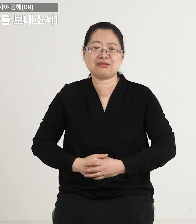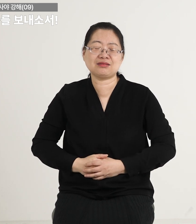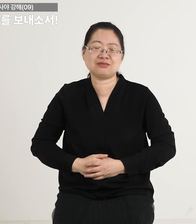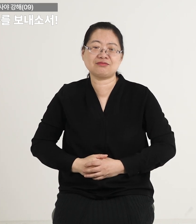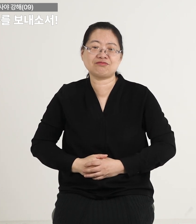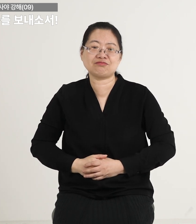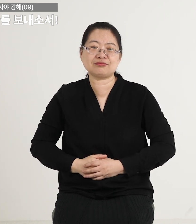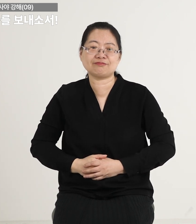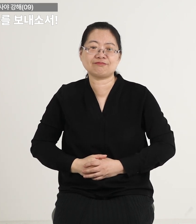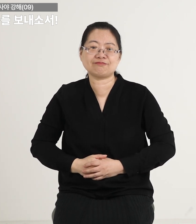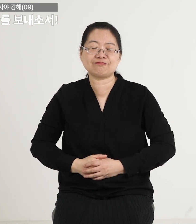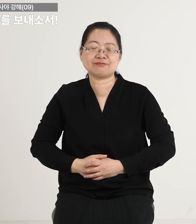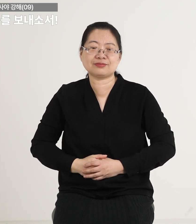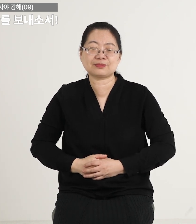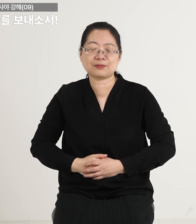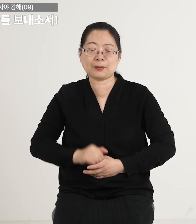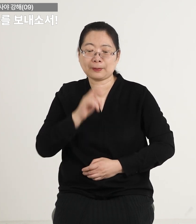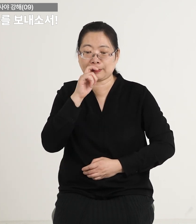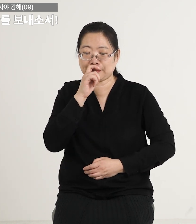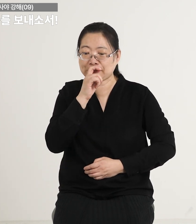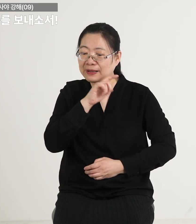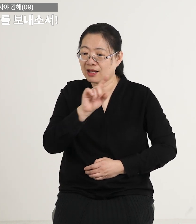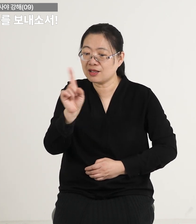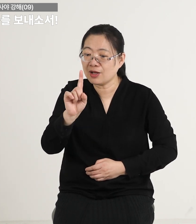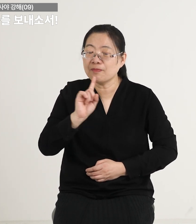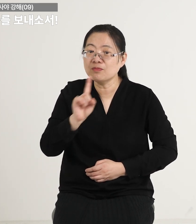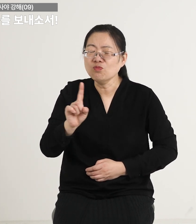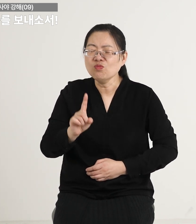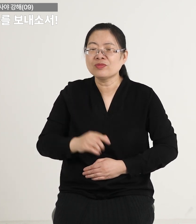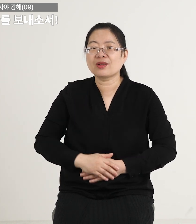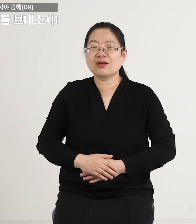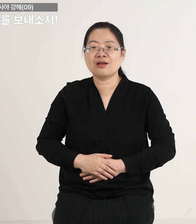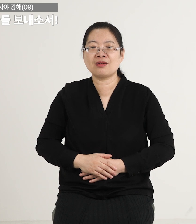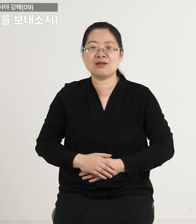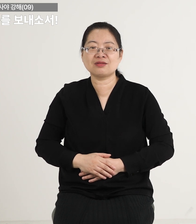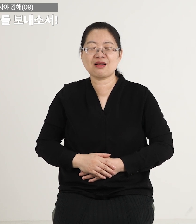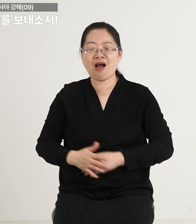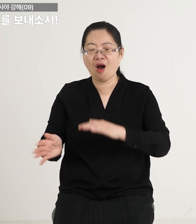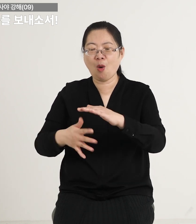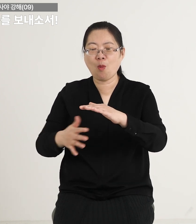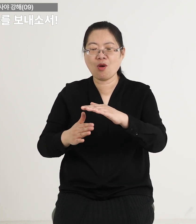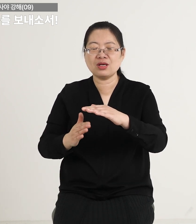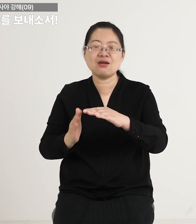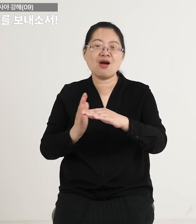과장돼 있었다. 이걸 뭐라 그러냐면 거품이라고 하죠.